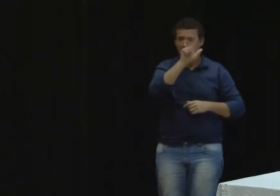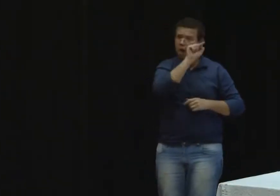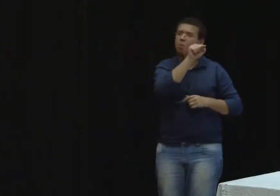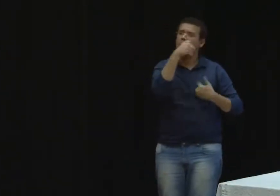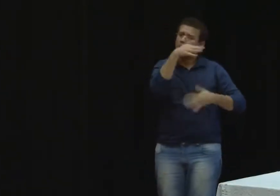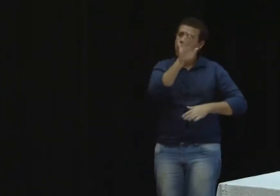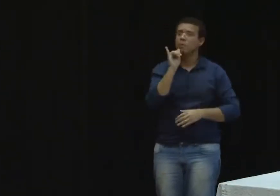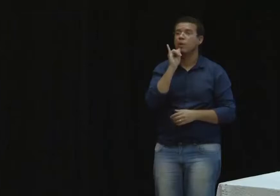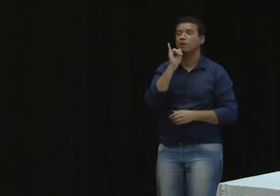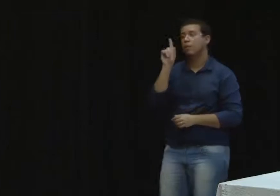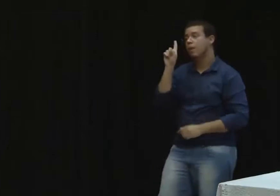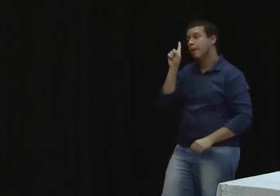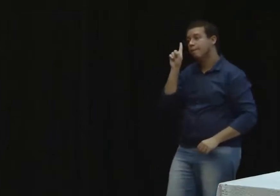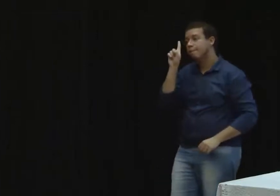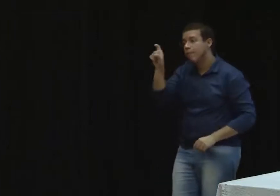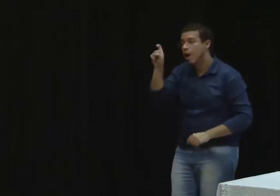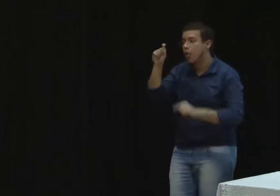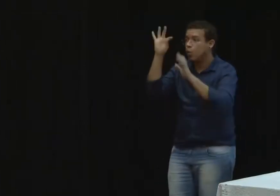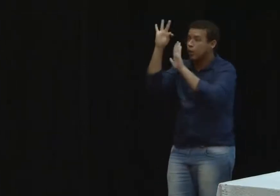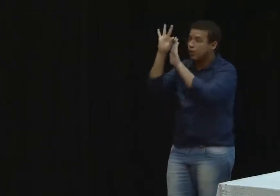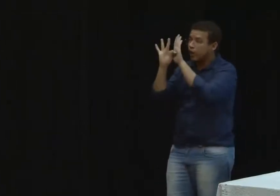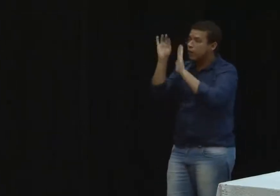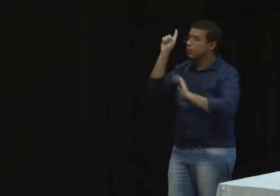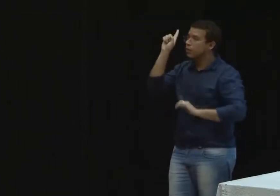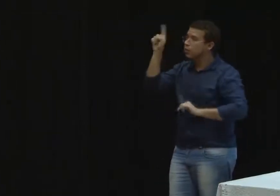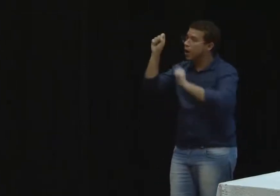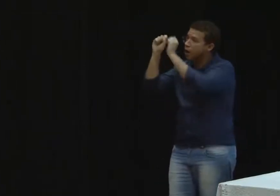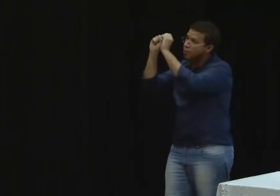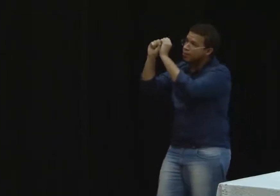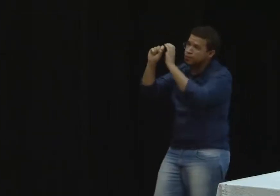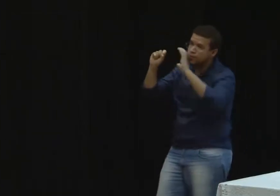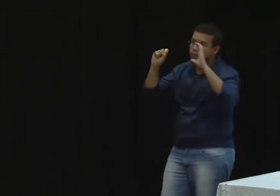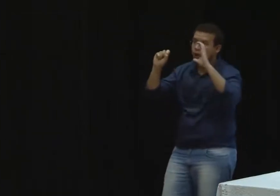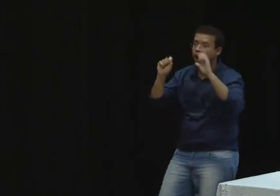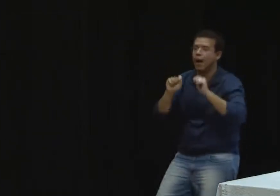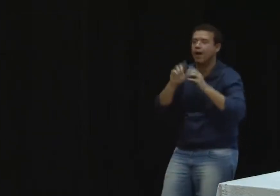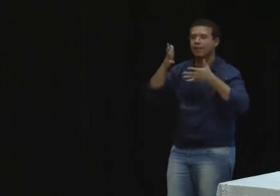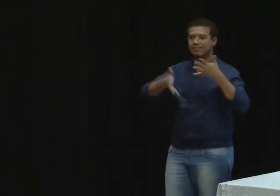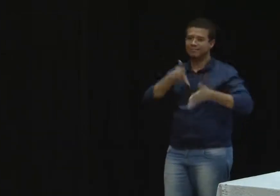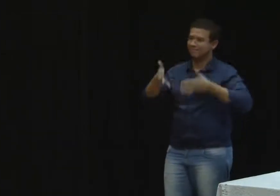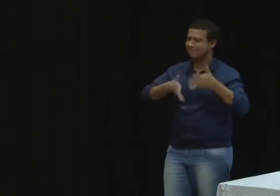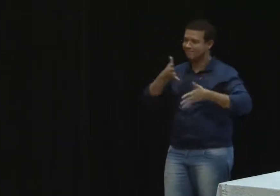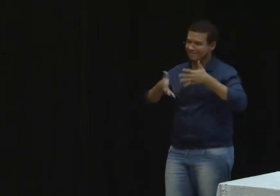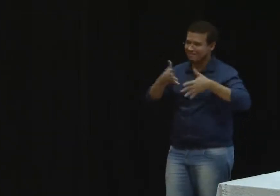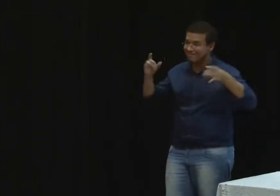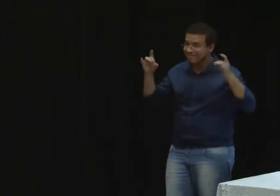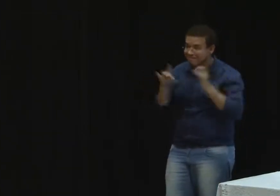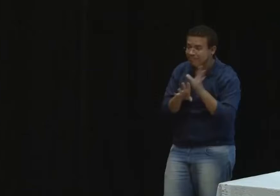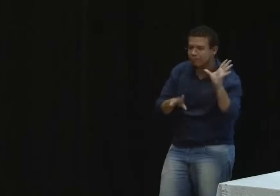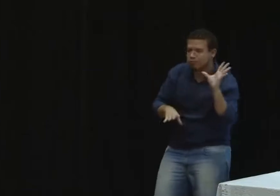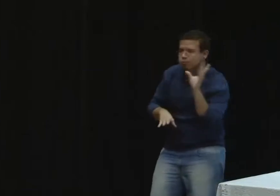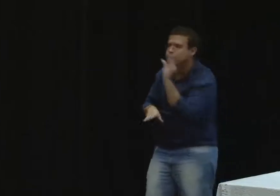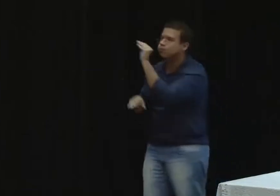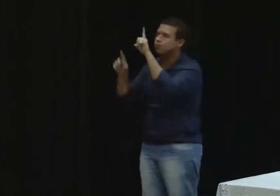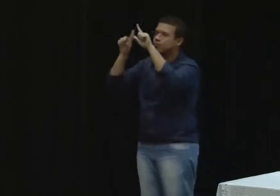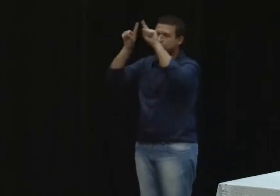né? Essa é a forma que é apresentada a literatura. Então, a pessoa clica na imagem e aparece o balão em libras.